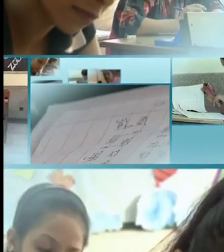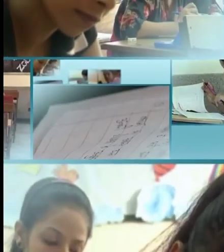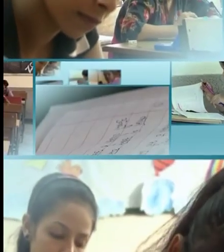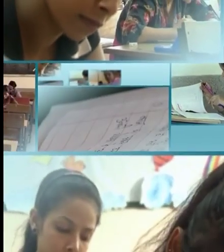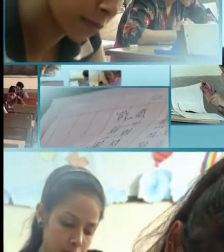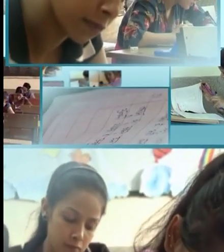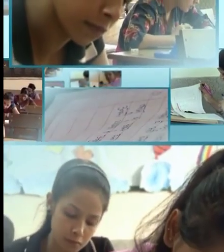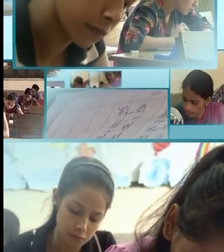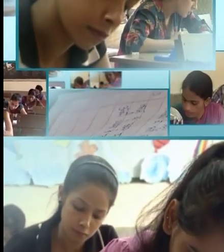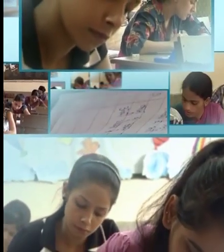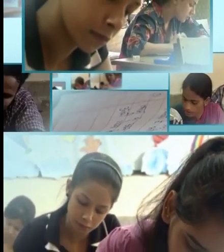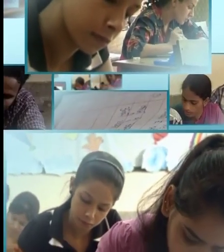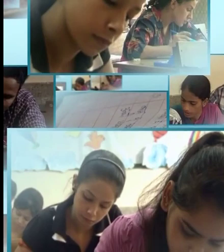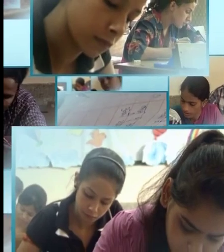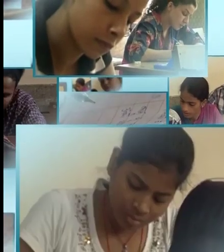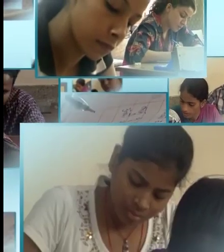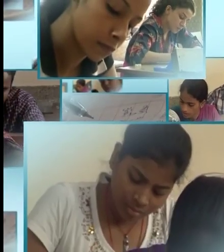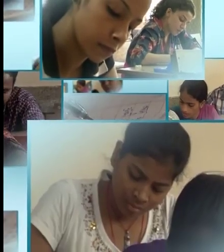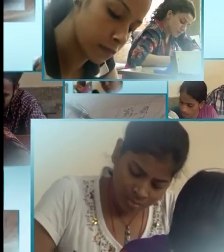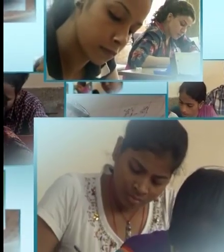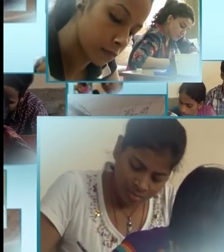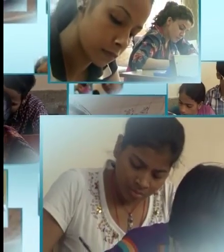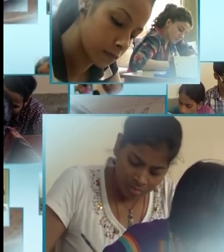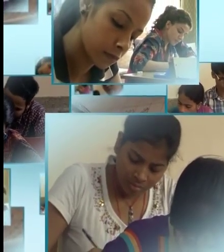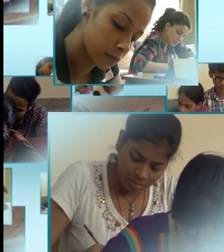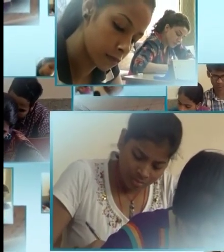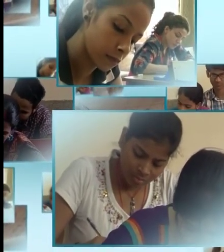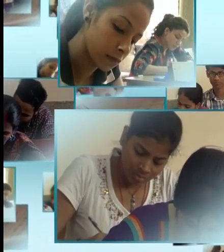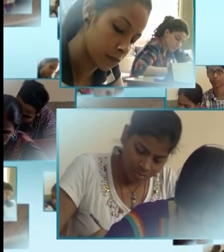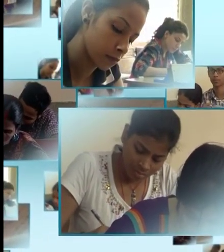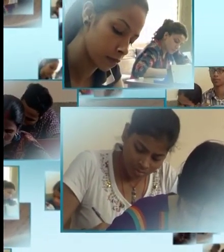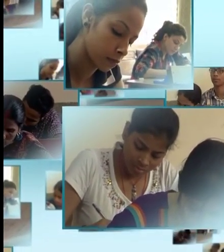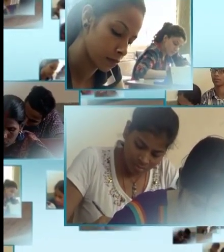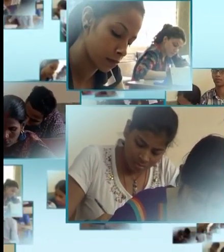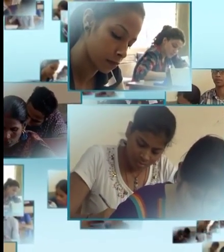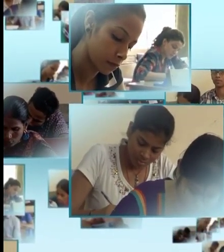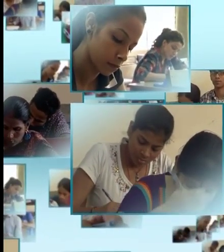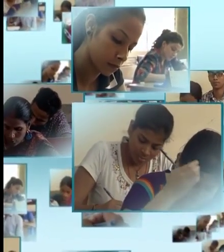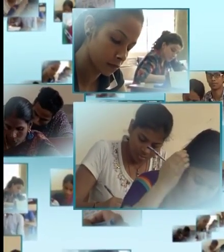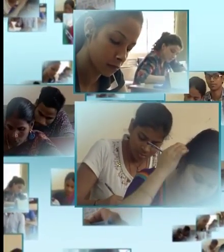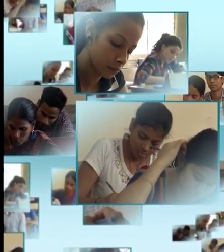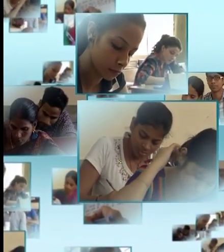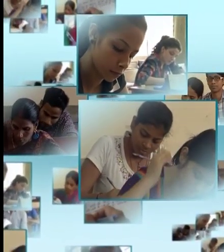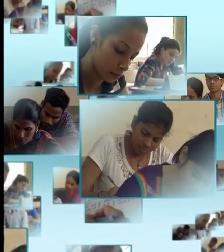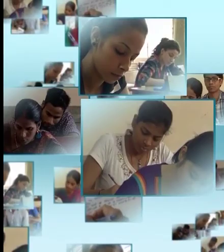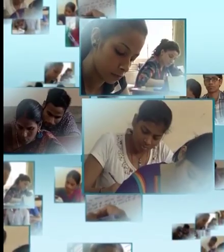हर जाति, हर मजहब और हर क्षेत्र के लड़के लड़कियां, महिलाएं और पुरुष शामिल हैं।